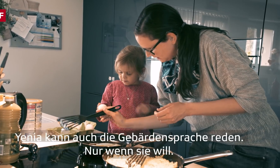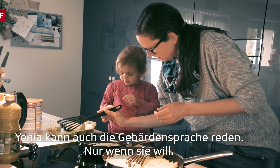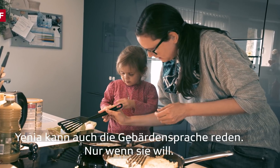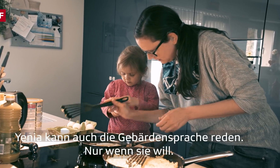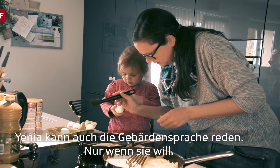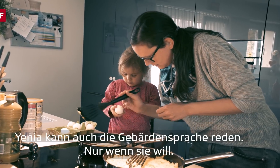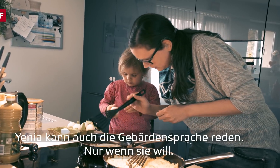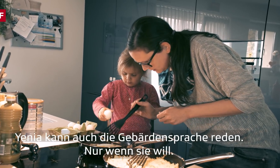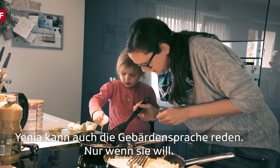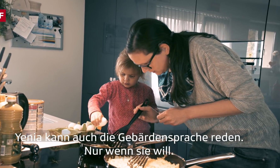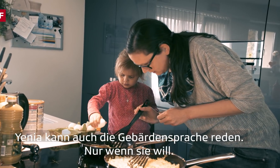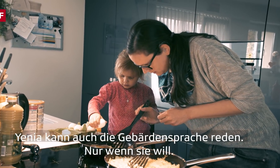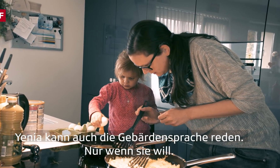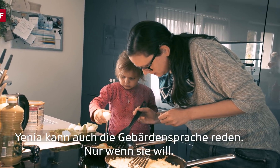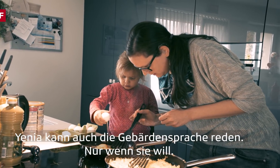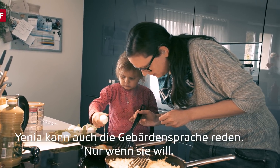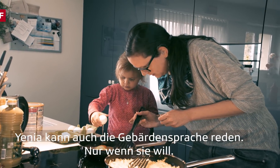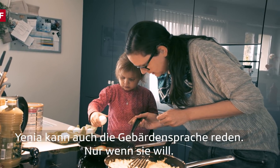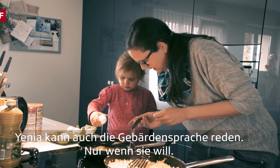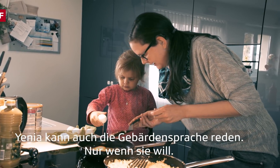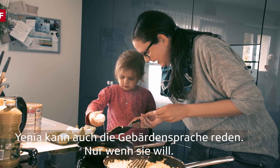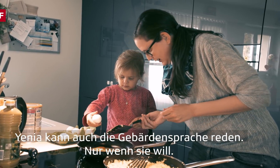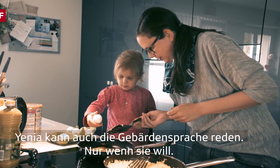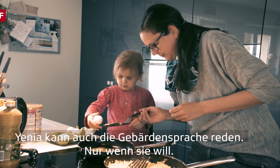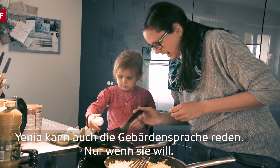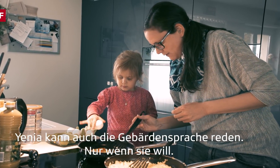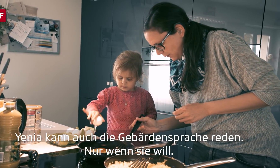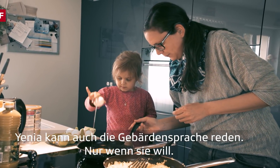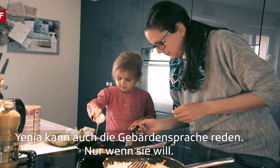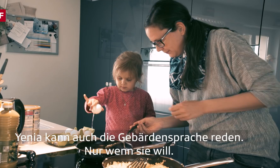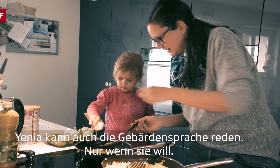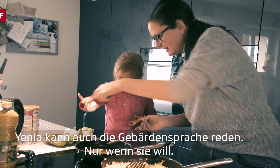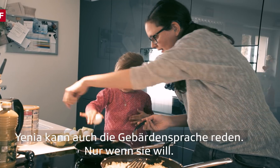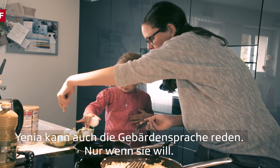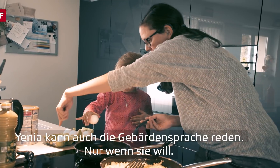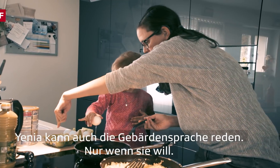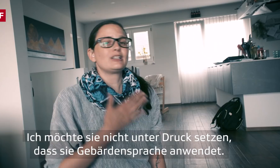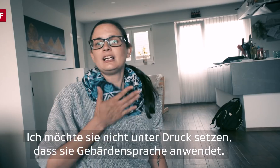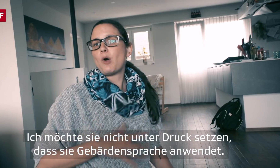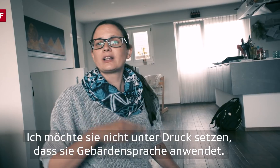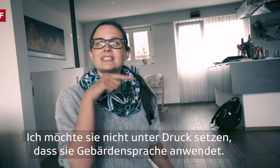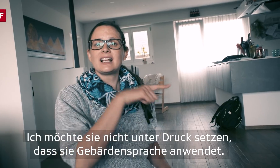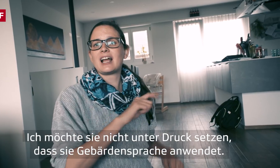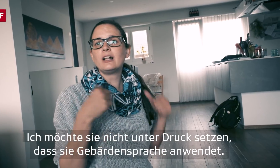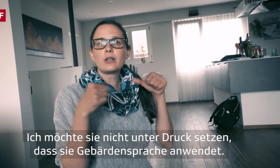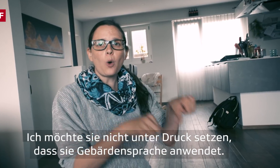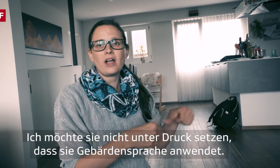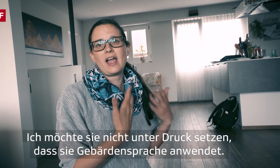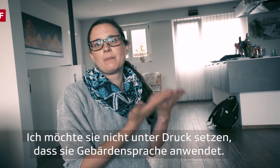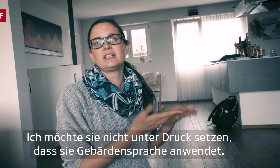Eigen? Die Jena kann auch die Gebärdensprache lernen. Nur wenn sie will. Ich möchte sie nicht Druck geben,